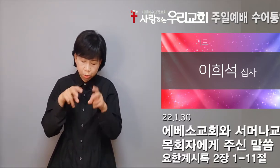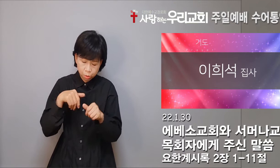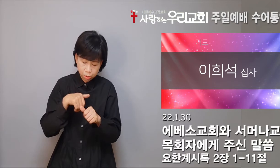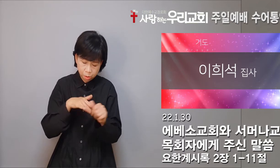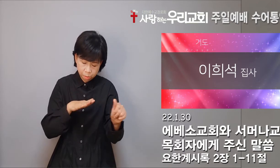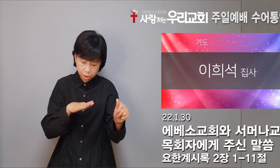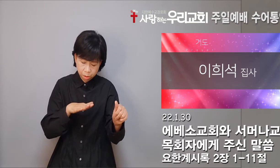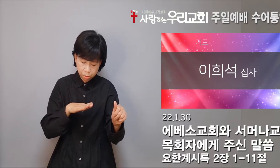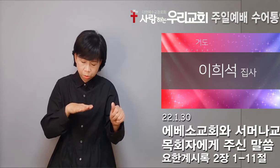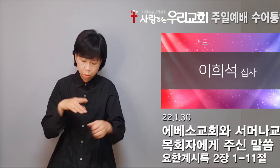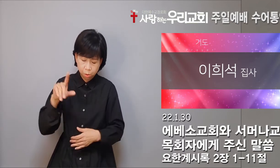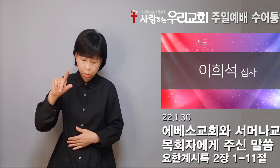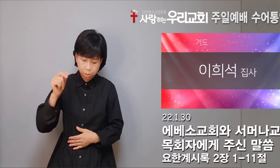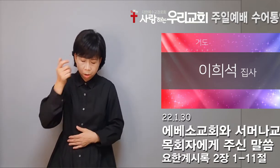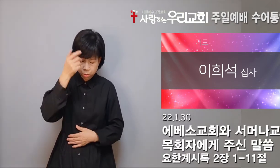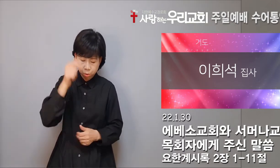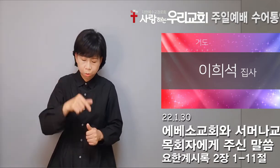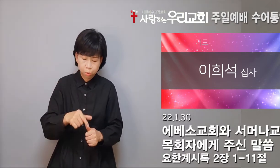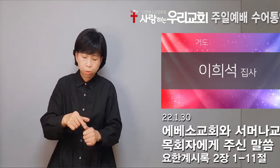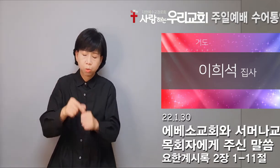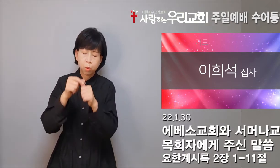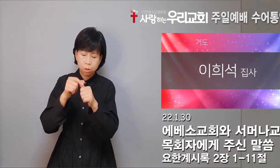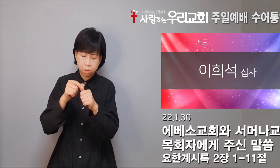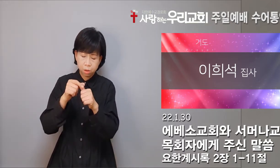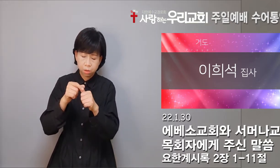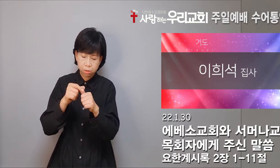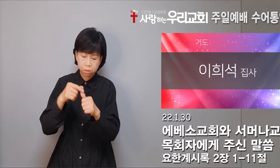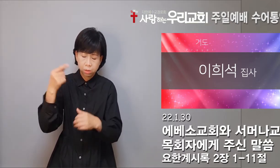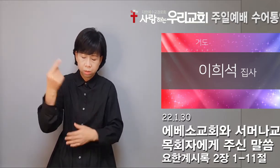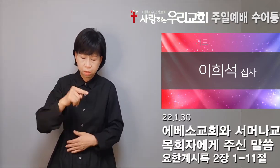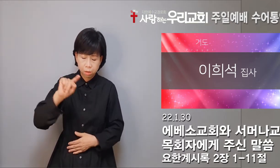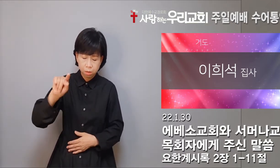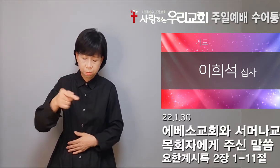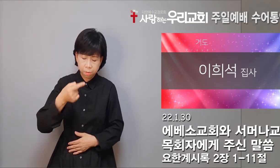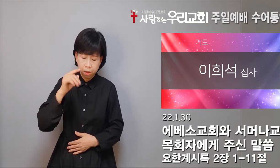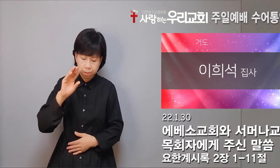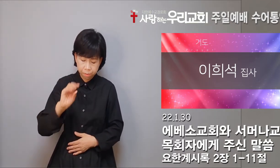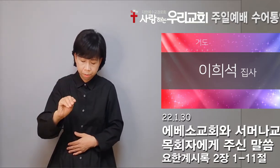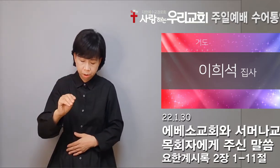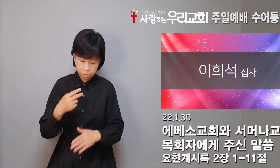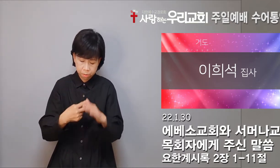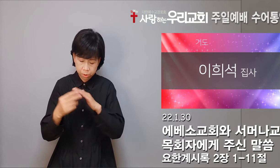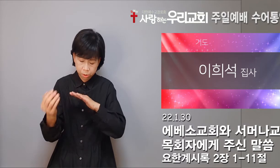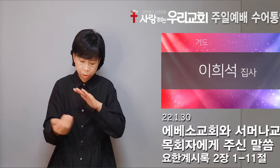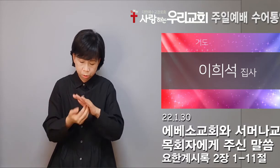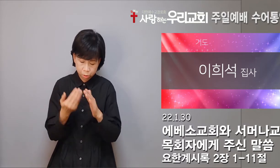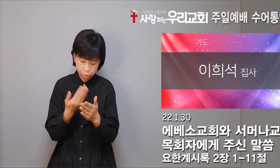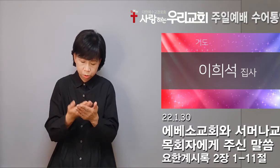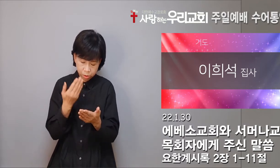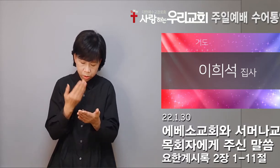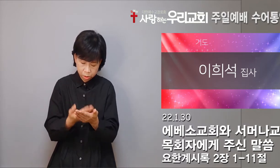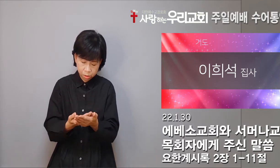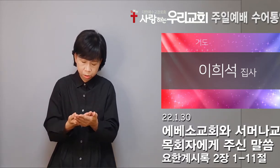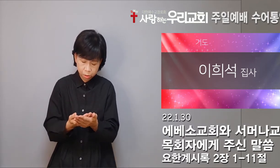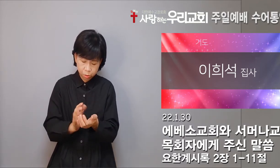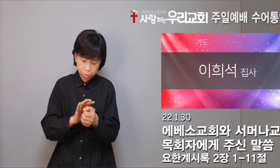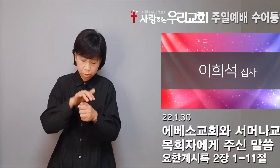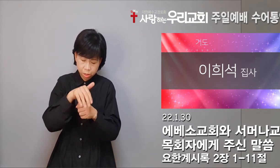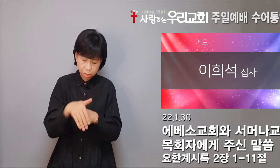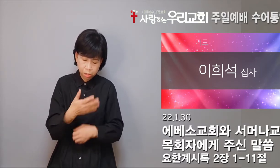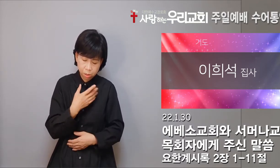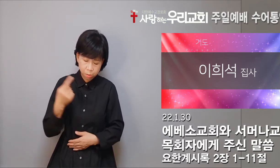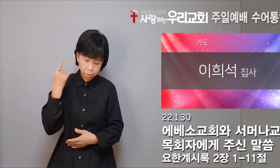영혼을 구원하는 천백만 비전이 이루어지게 하시어 전주와 민족과 세계 복음화에 쓰임받는 교회가